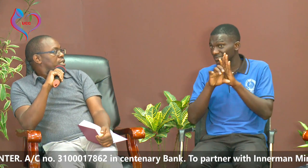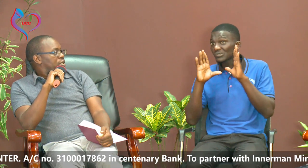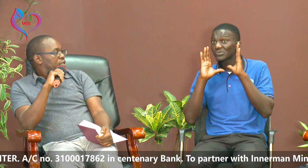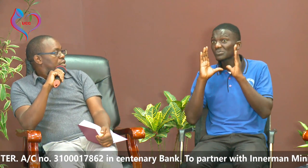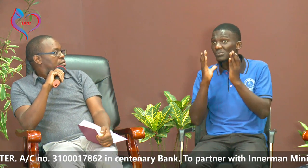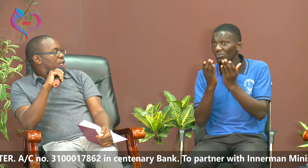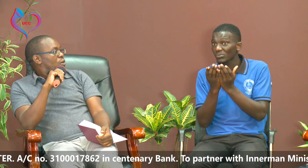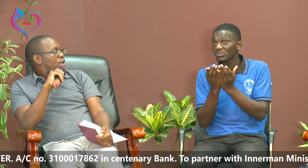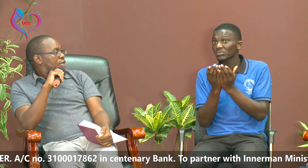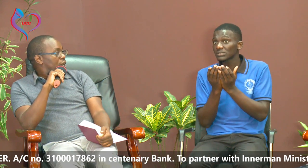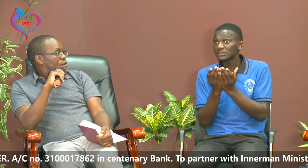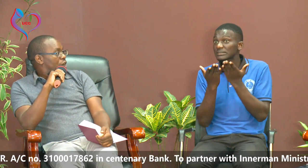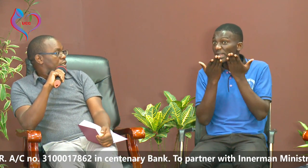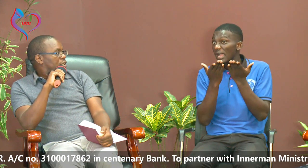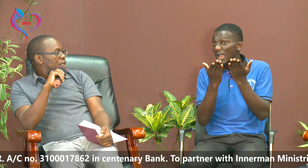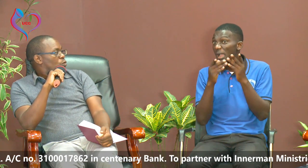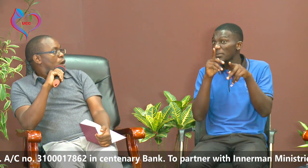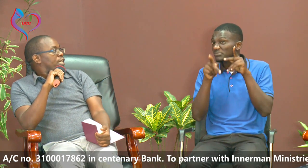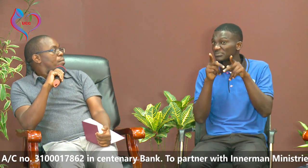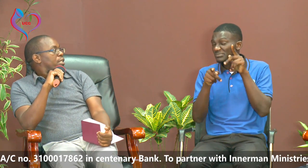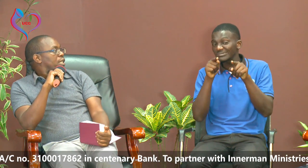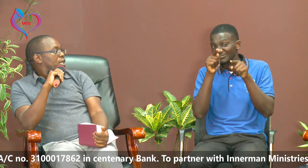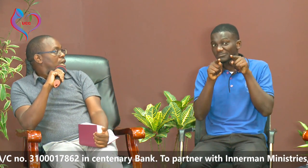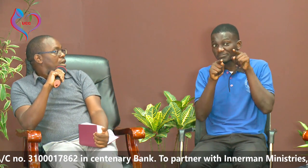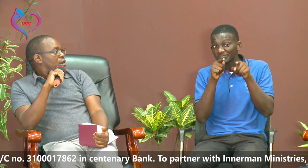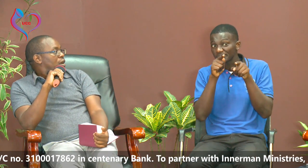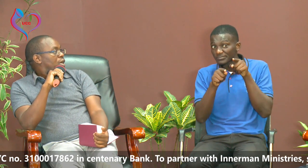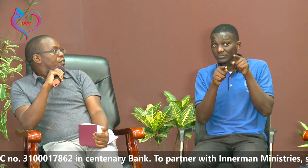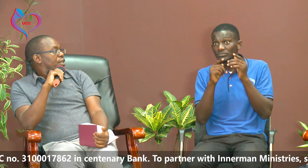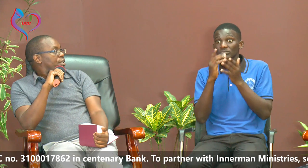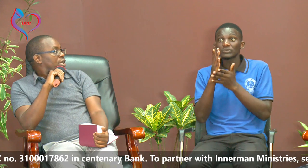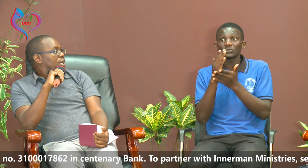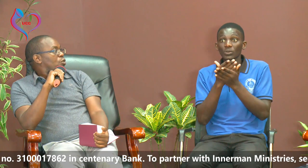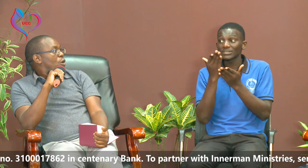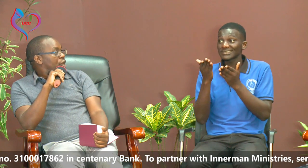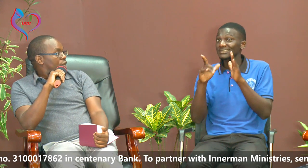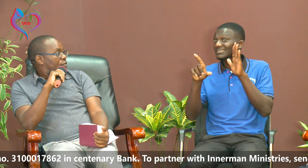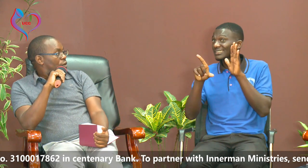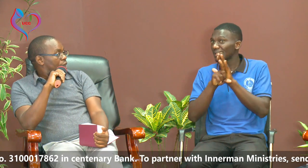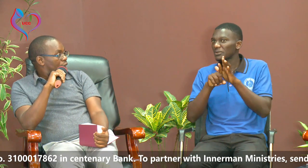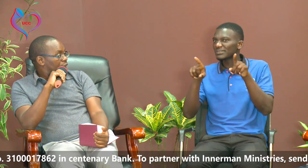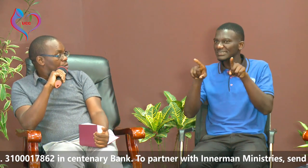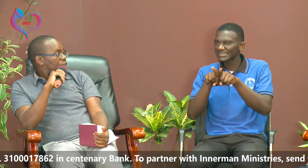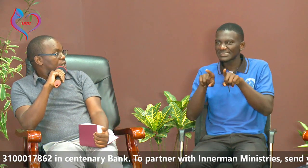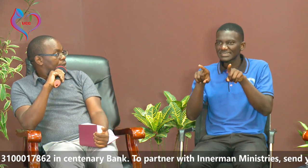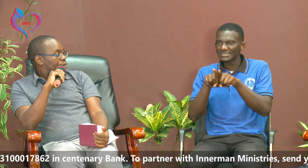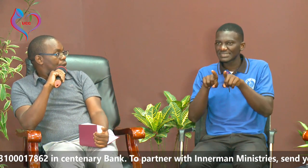kiri bagawakanya rwaki wali amateeka agafana ni adala galiko an eye for an eye nga Musa tandaba na